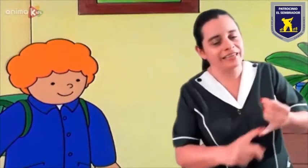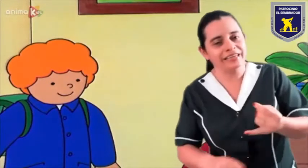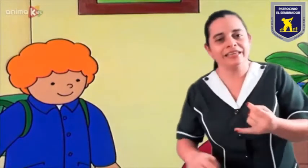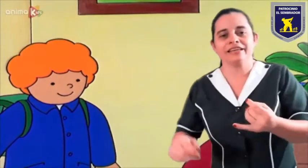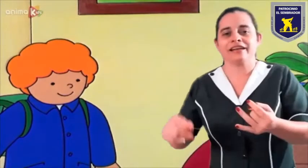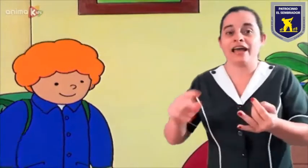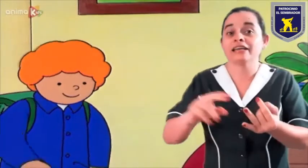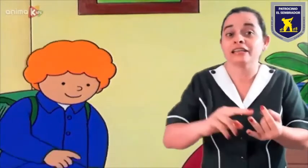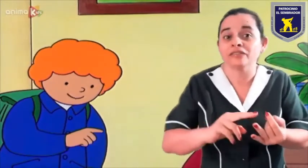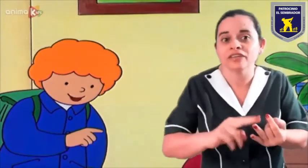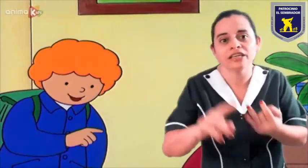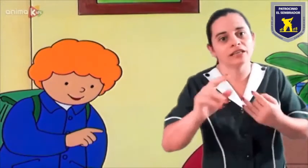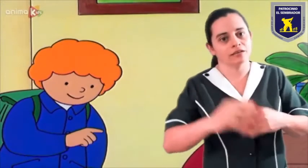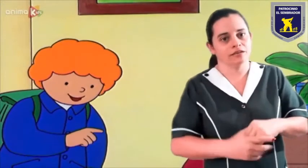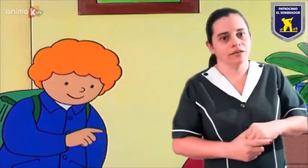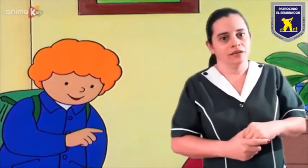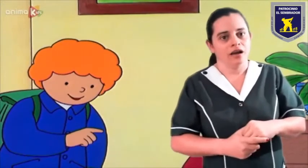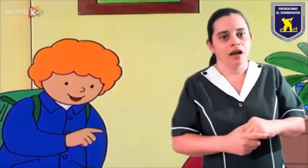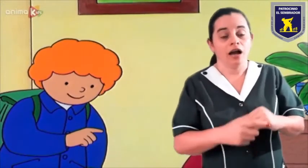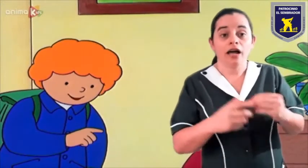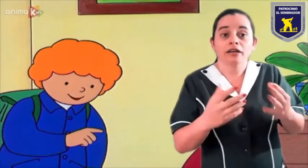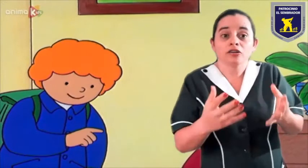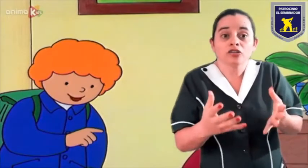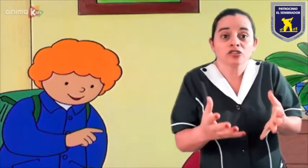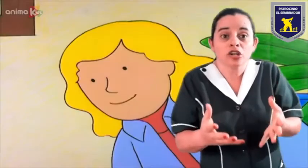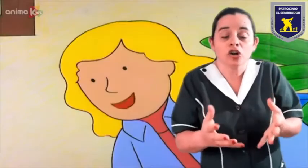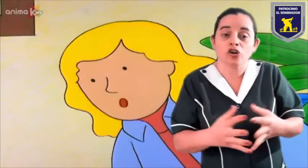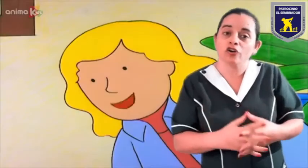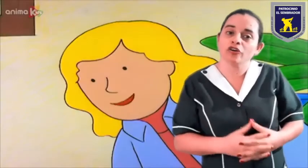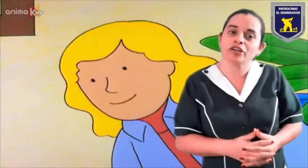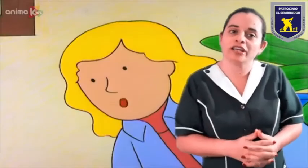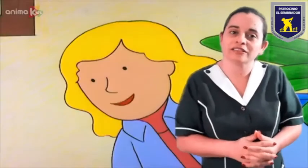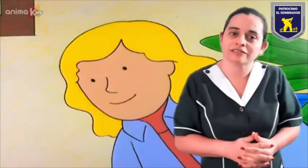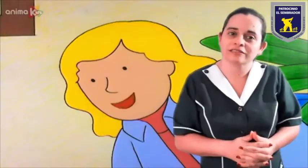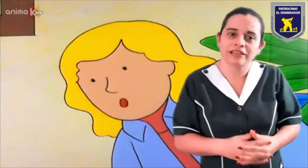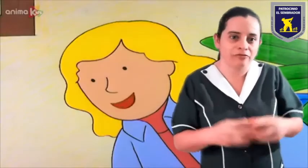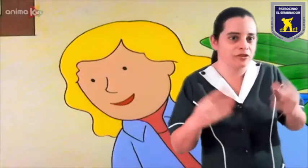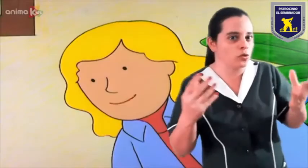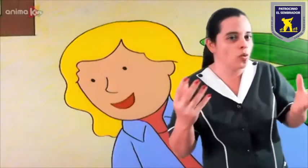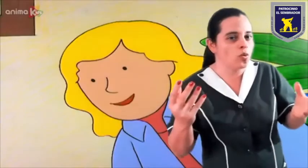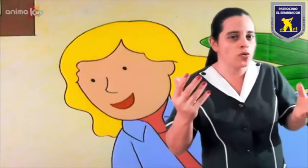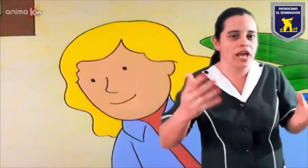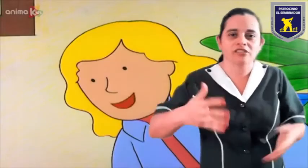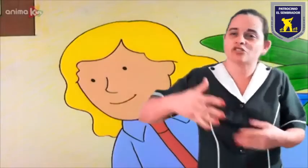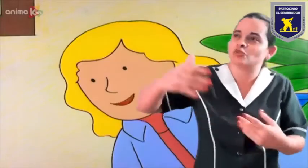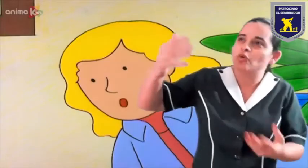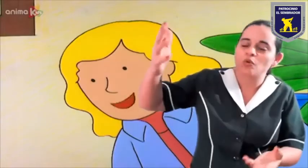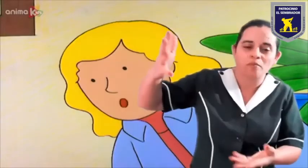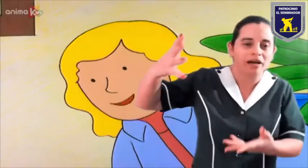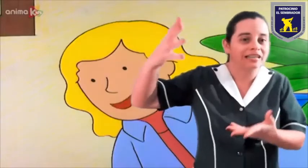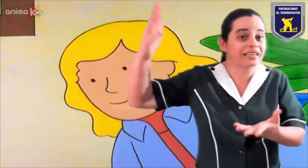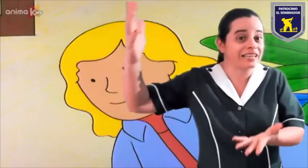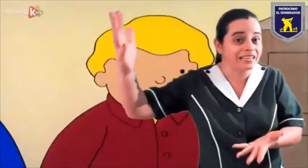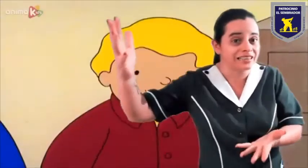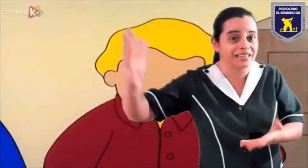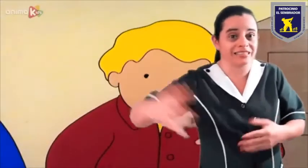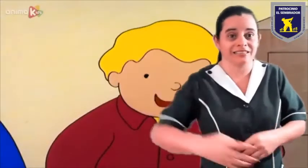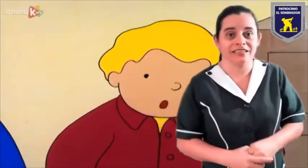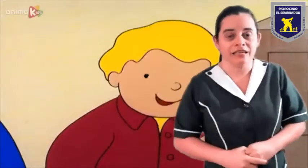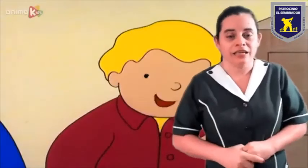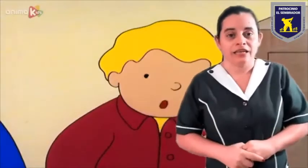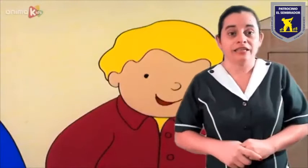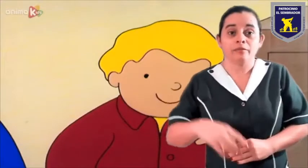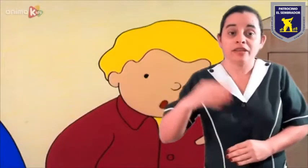a leer, a escribir, a reconocer los colores, las figuras, sumas,